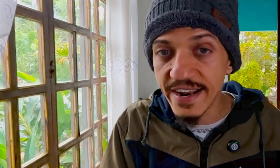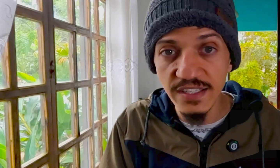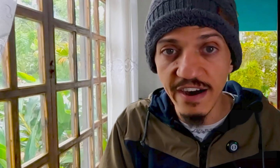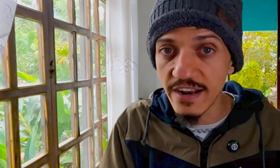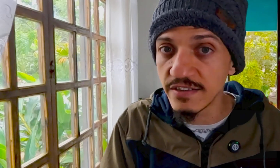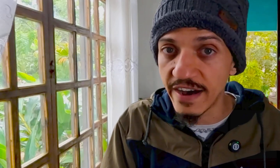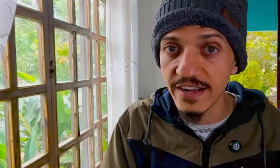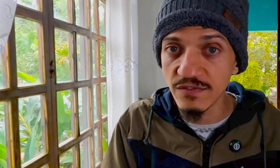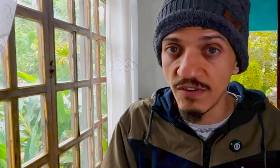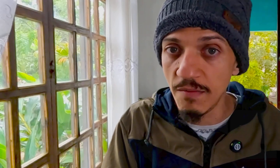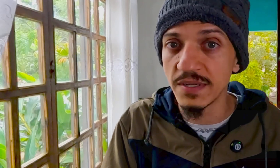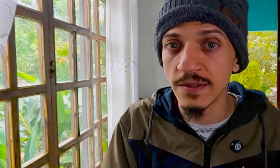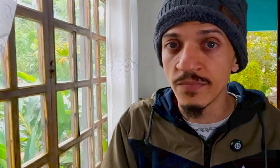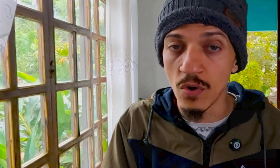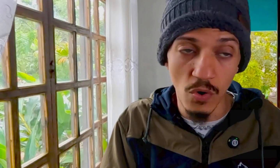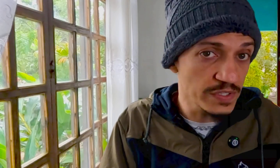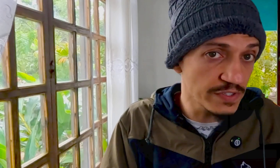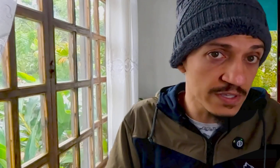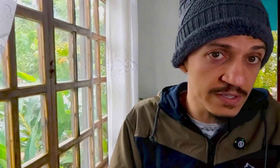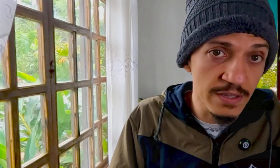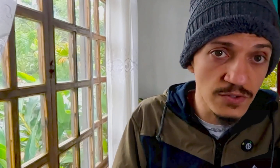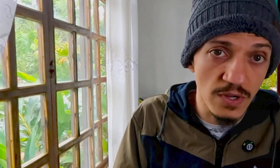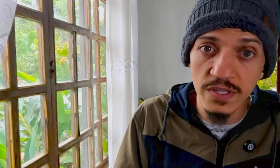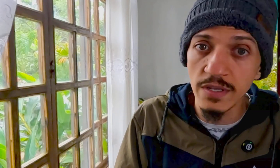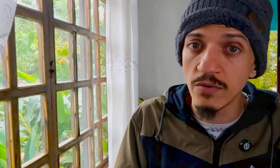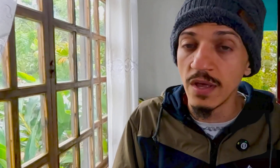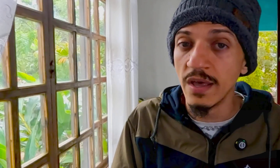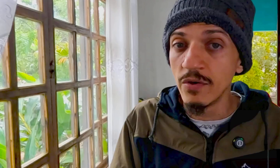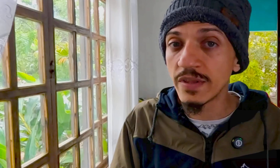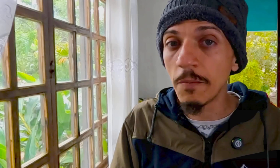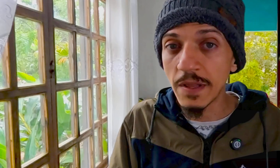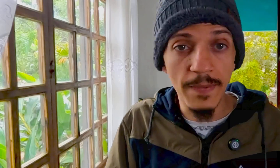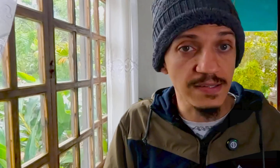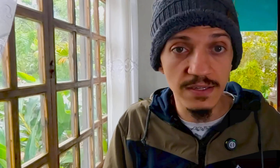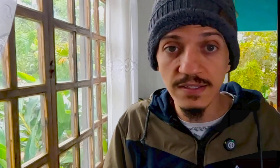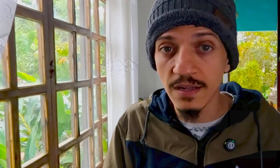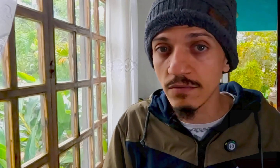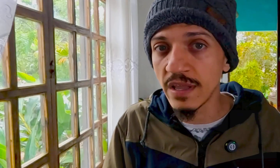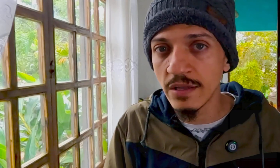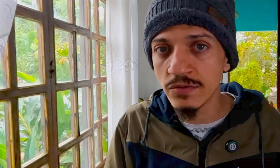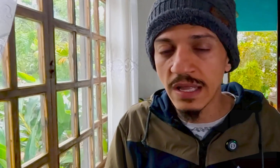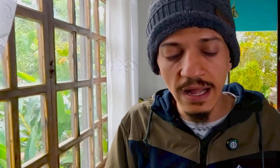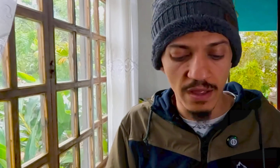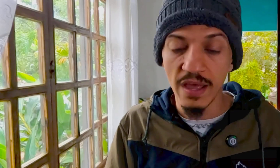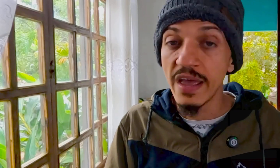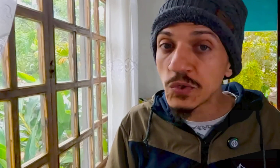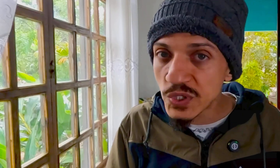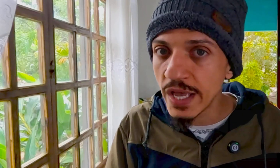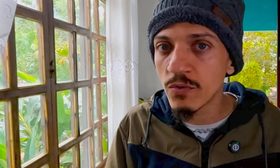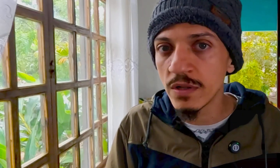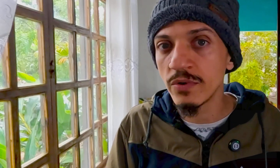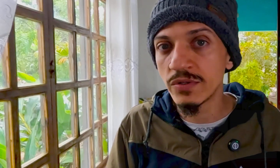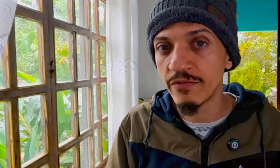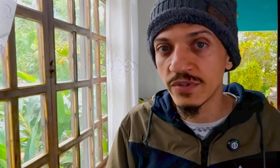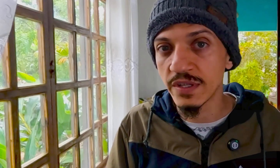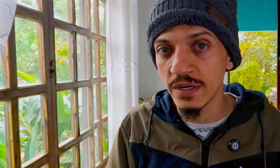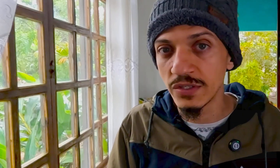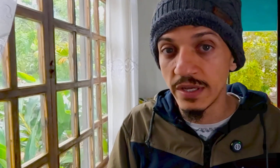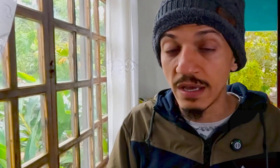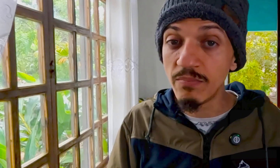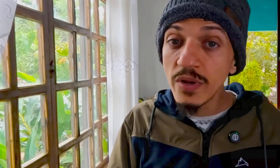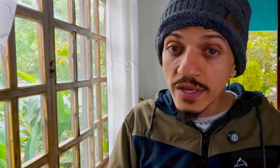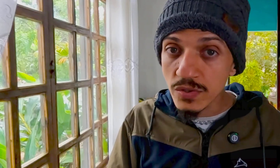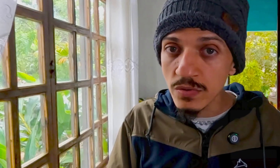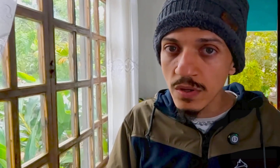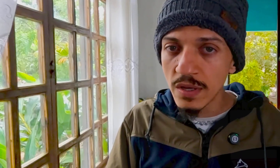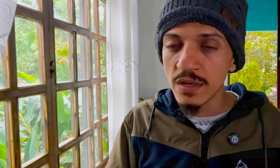de várias formas, ou se você está tentando sozinho e o tempo está passando e você não tem resultado, eu sei quanto isso é frustrante.